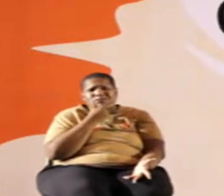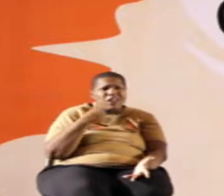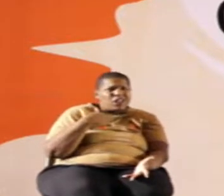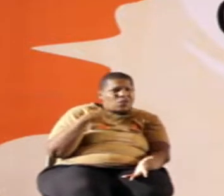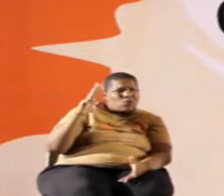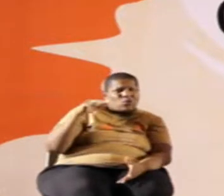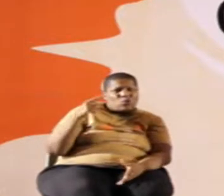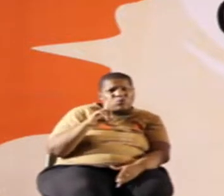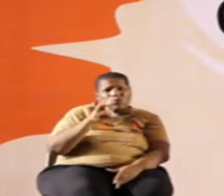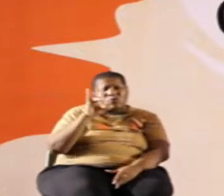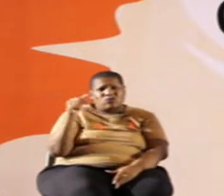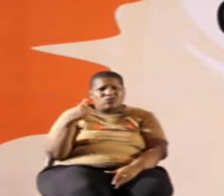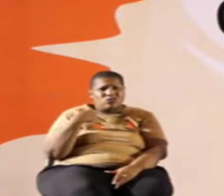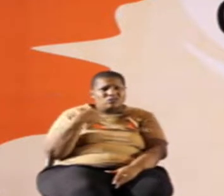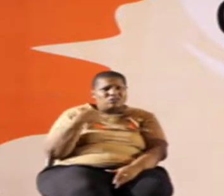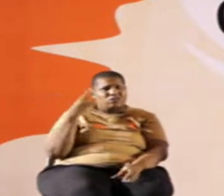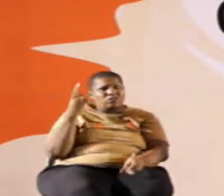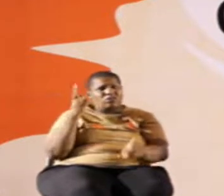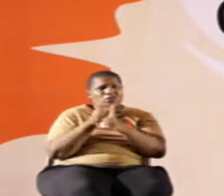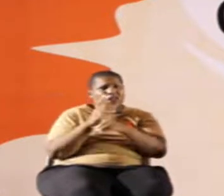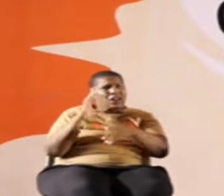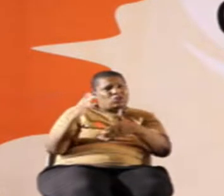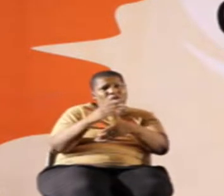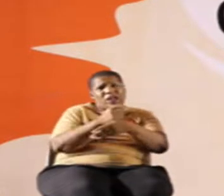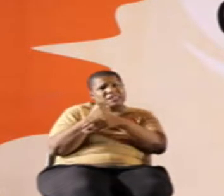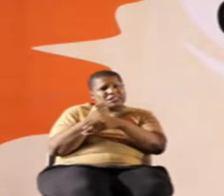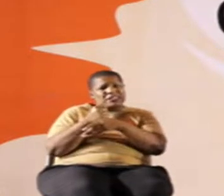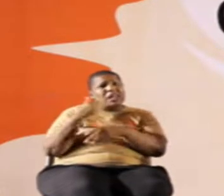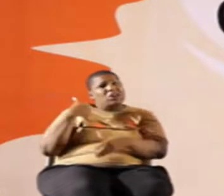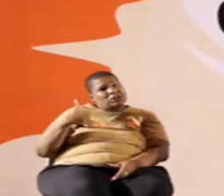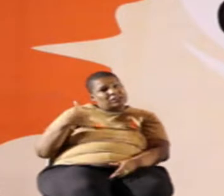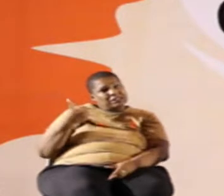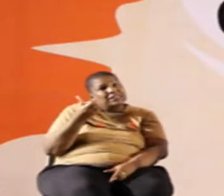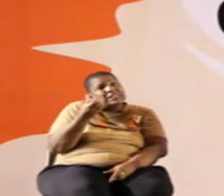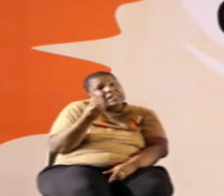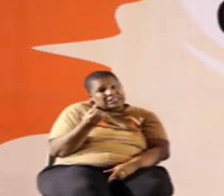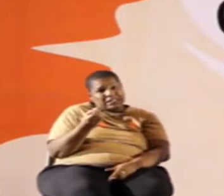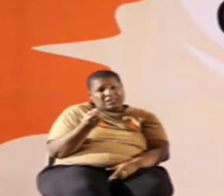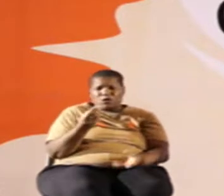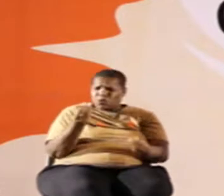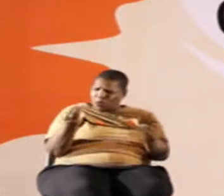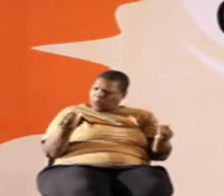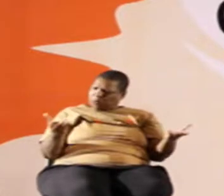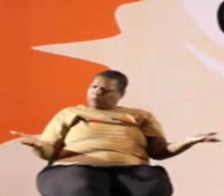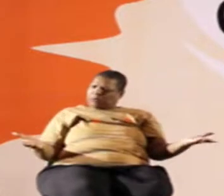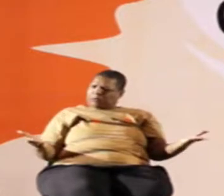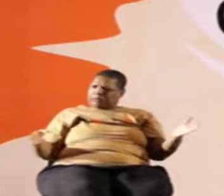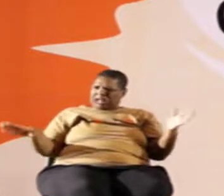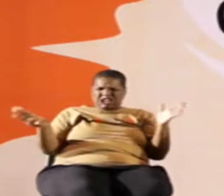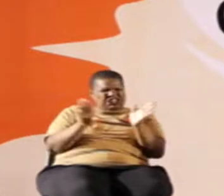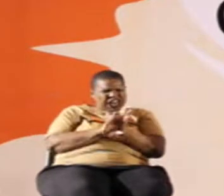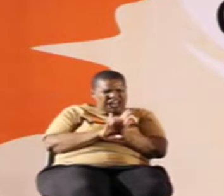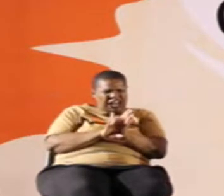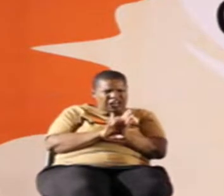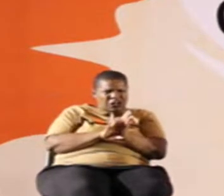minha vida que eu não tinha encontrado com fascista, e eu tenho 60 anos. Como assim? Então, o fascismo está chegando. Como é que